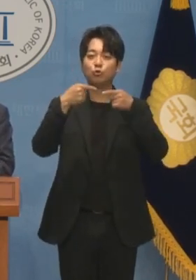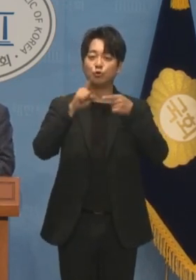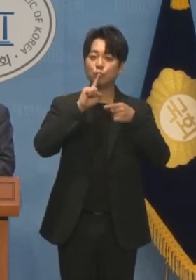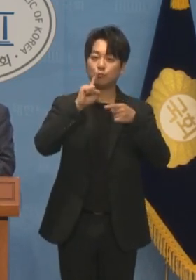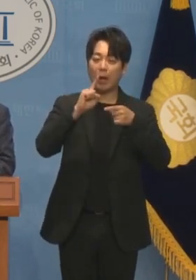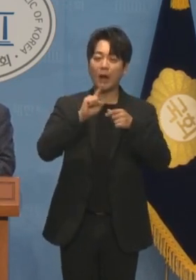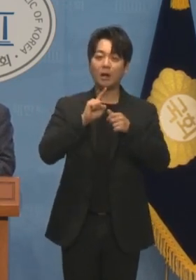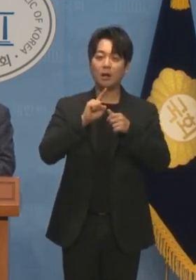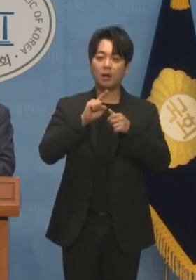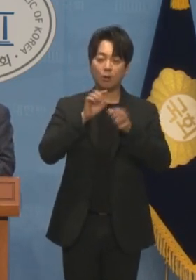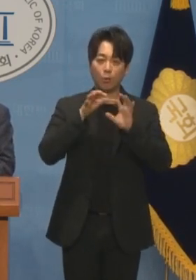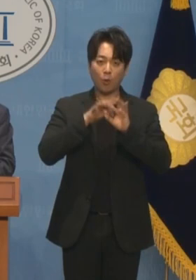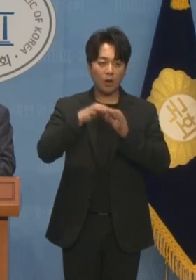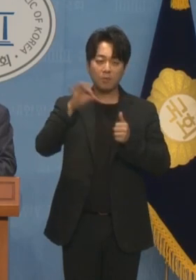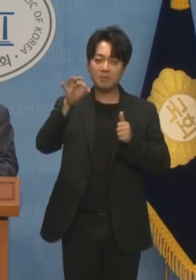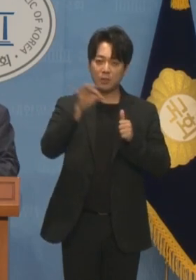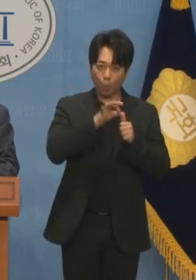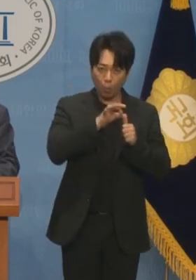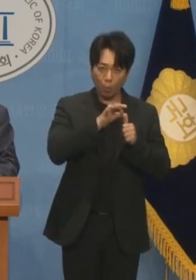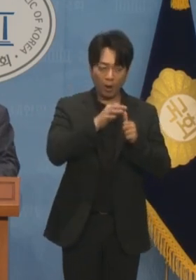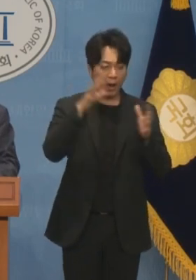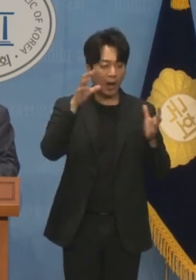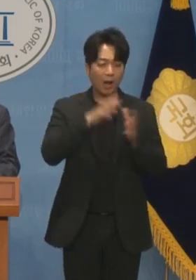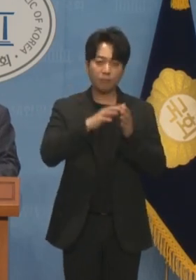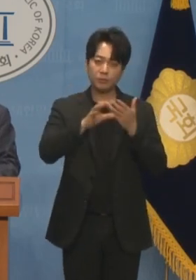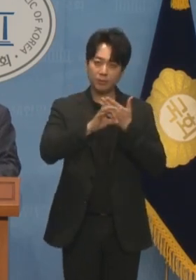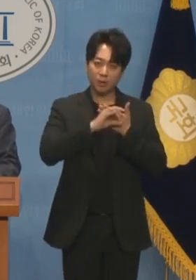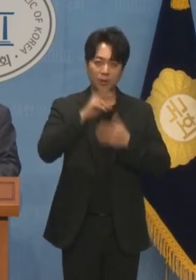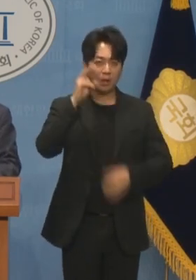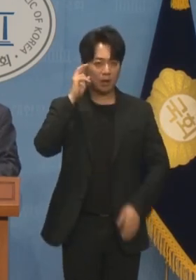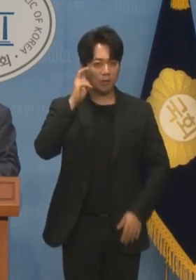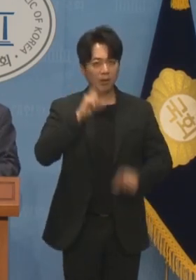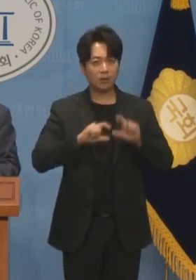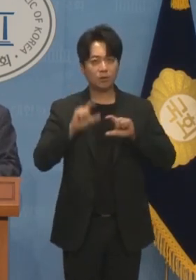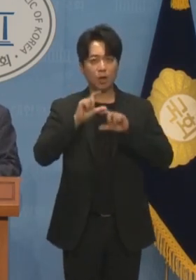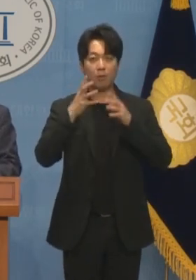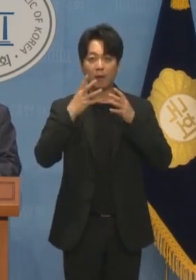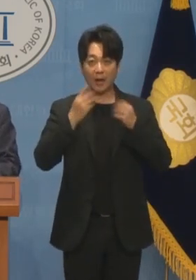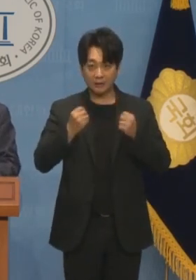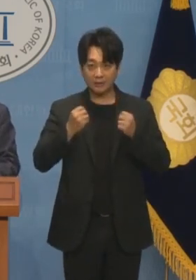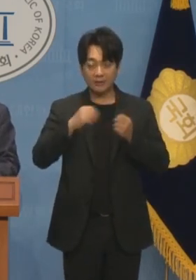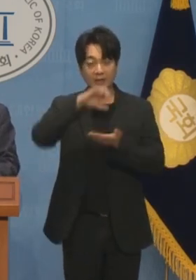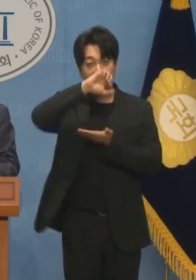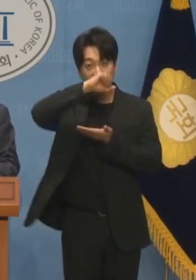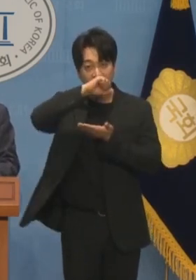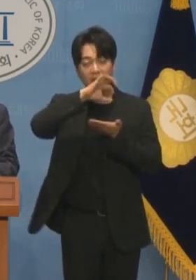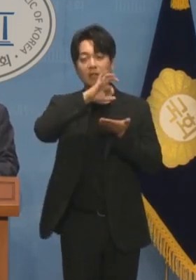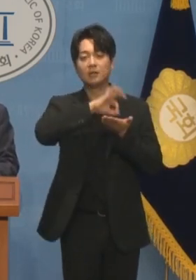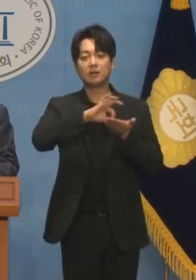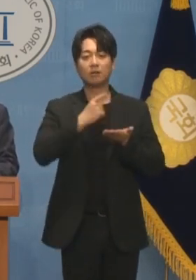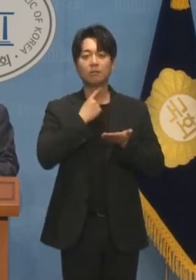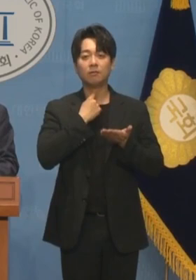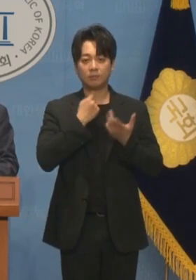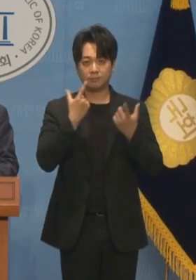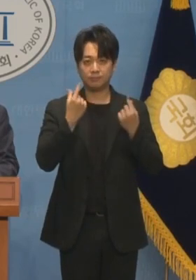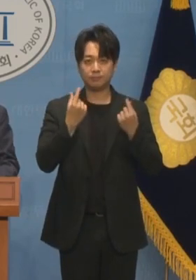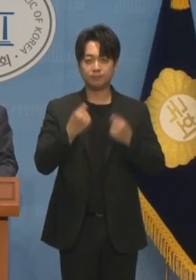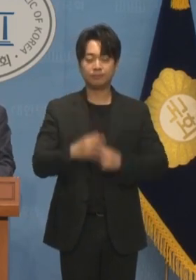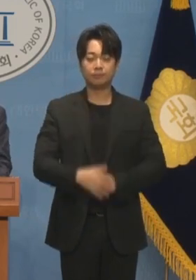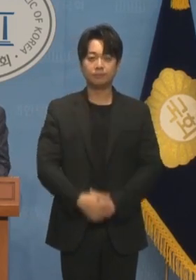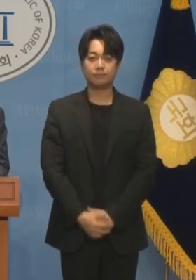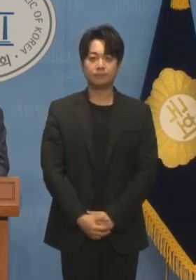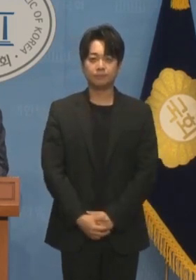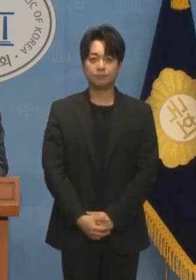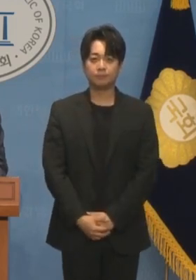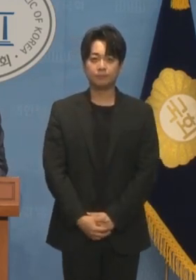의식을 치르는 비용까지 합하면 더 많은 비용이 지출되었을 것으로 예상이 됩니다.